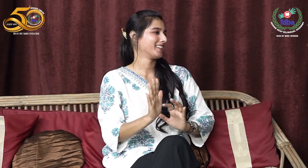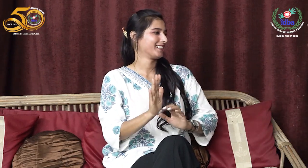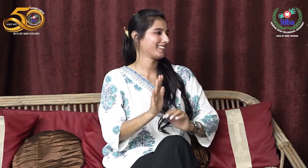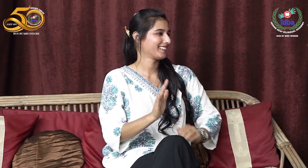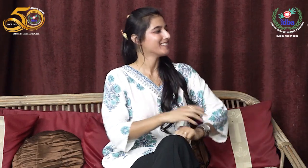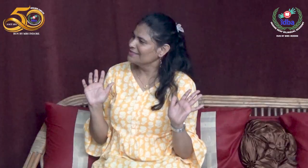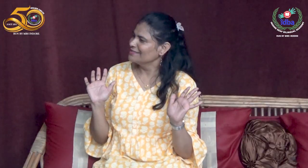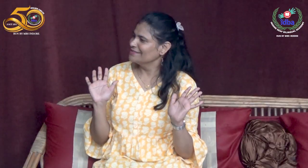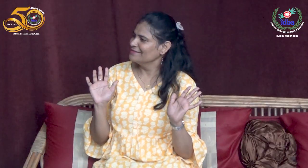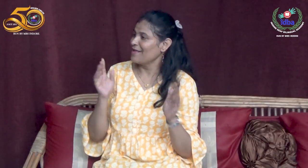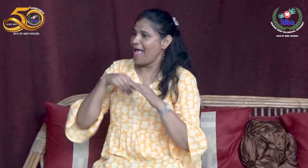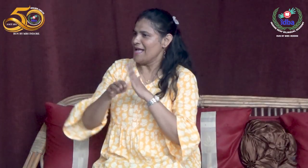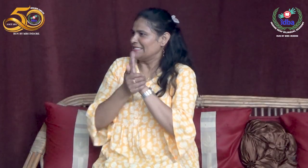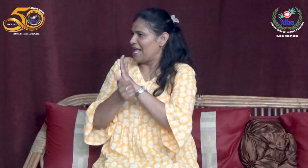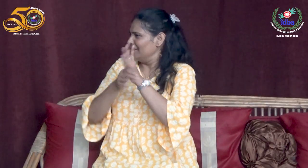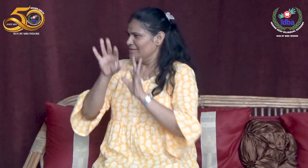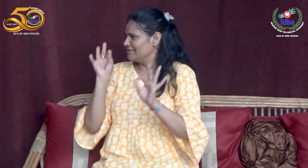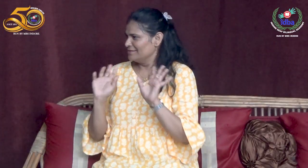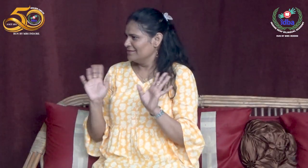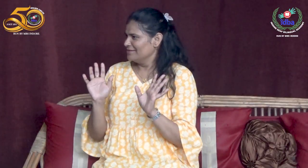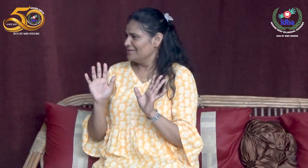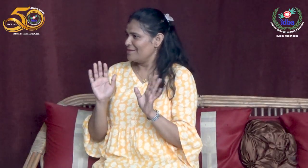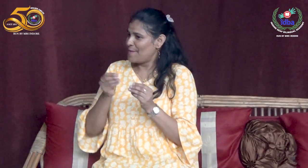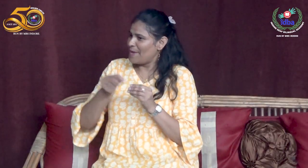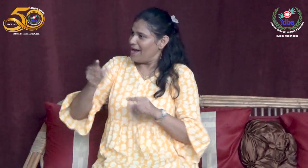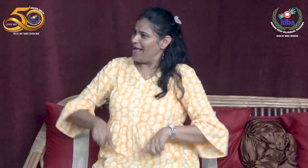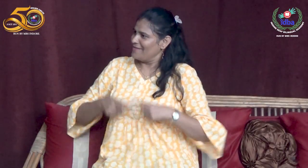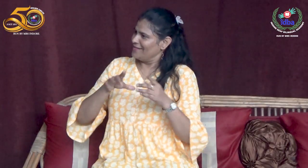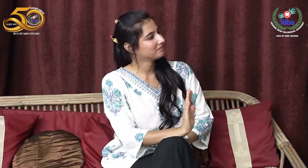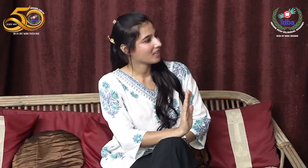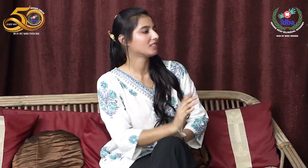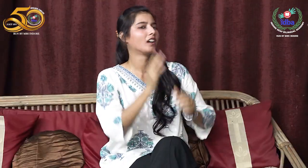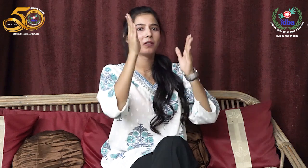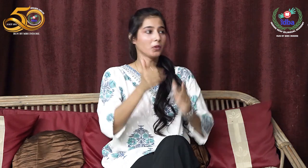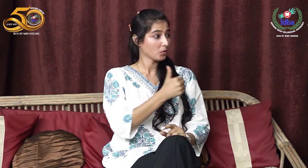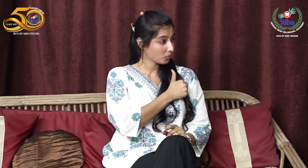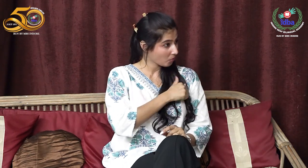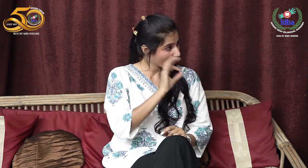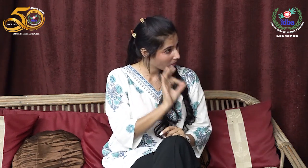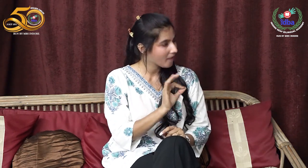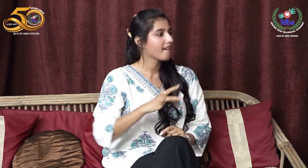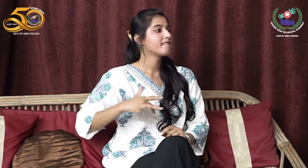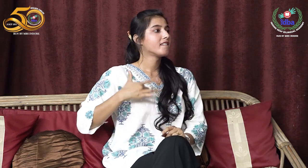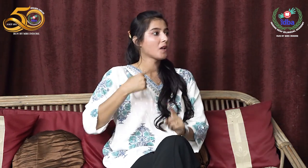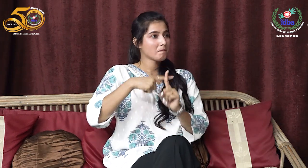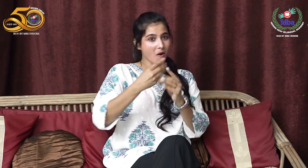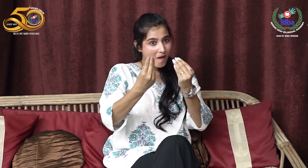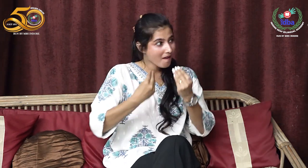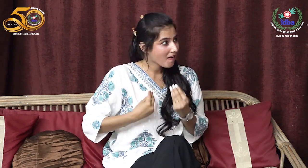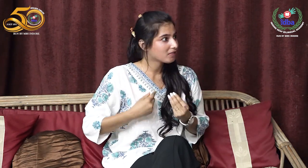हम दिन भर अपनी बातें करी, बहुत मतलब हम बातें करते थे। अच्छा, उनकी कोई स्पेशल स्किल देखकर नहीं करा, मतलब नहीं, वो अच्छा एटीट्यूड था उनका, बहुत